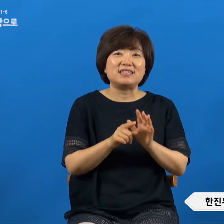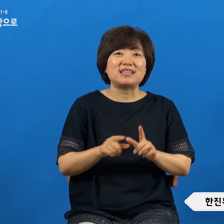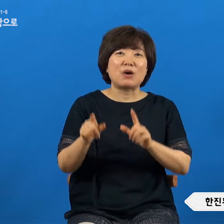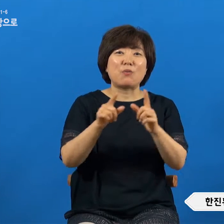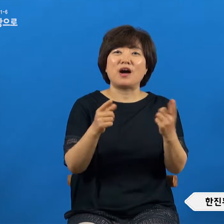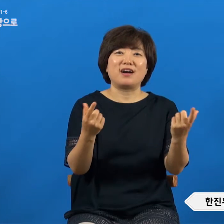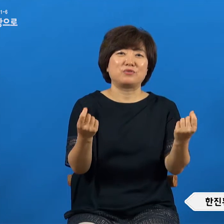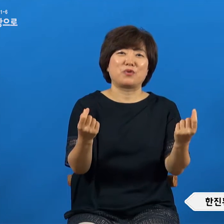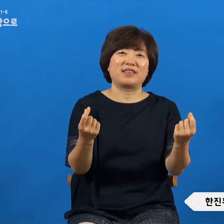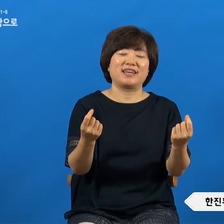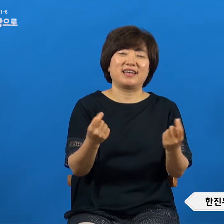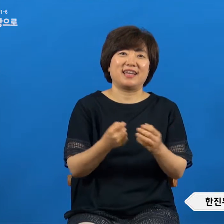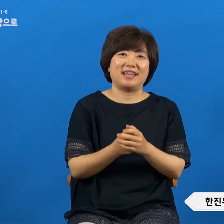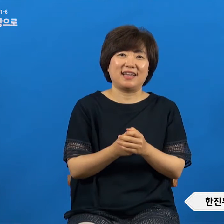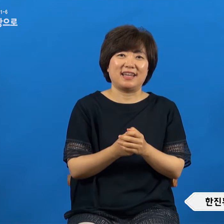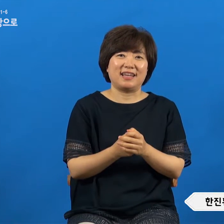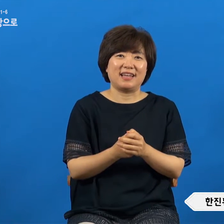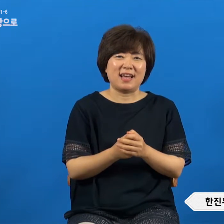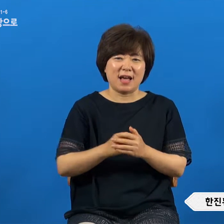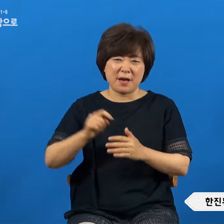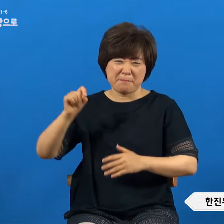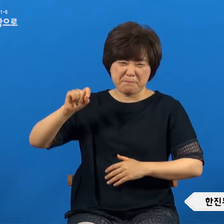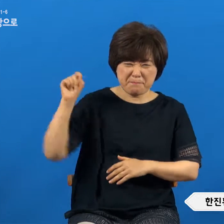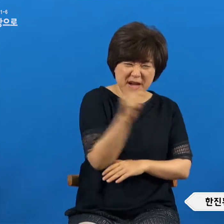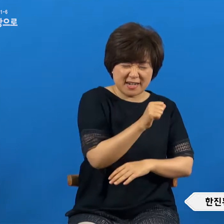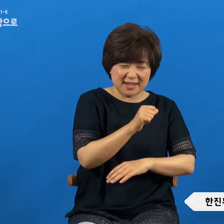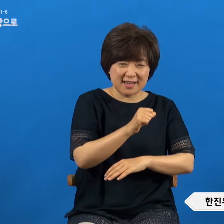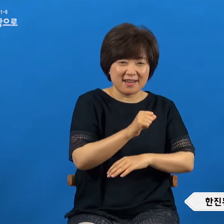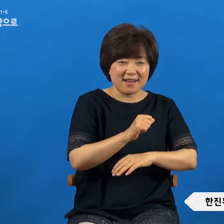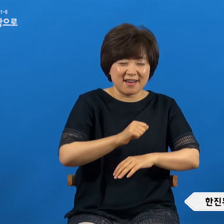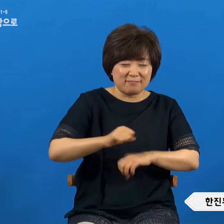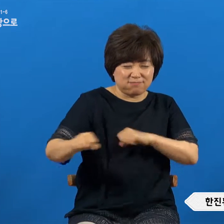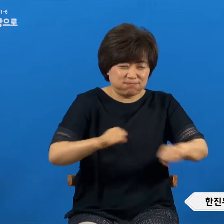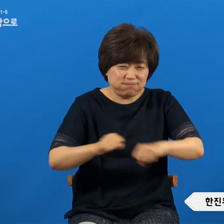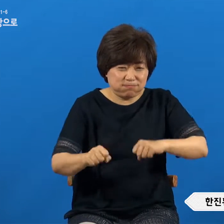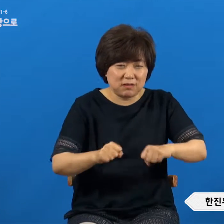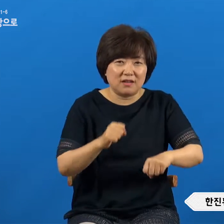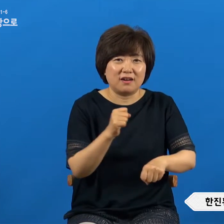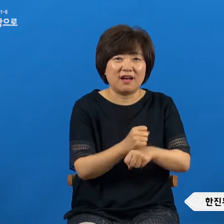신앙생활도 그렇습니다. 전속력으로 달리는 것이 안전합니다.